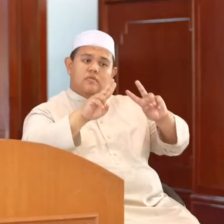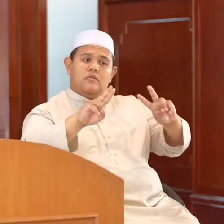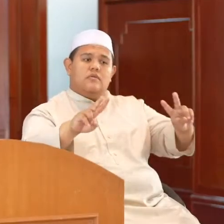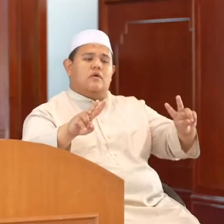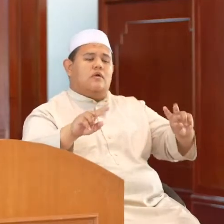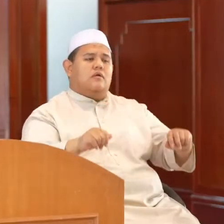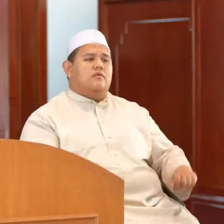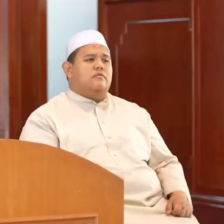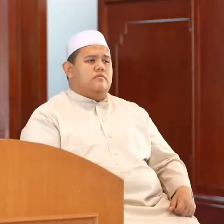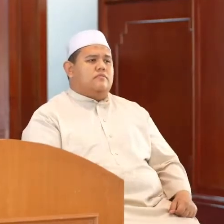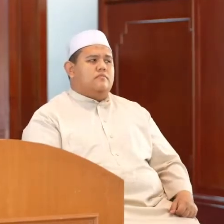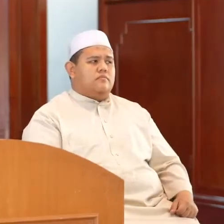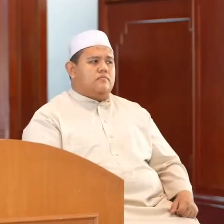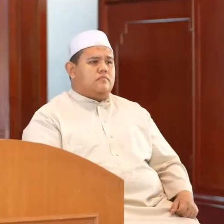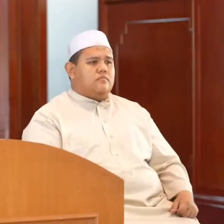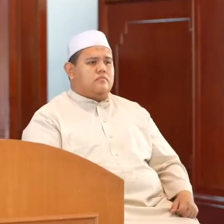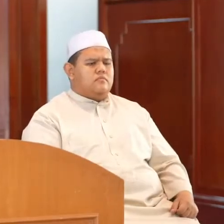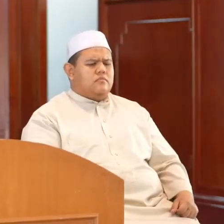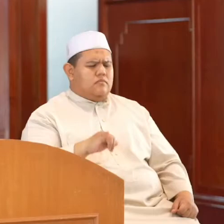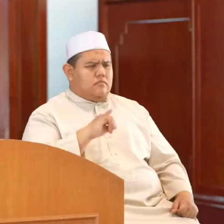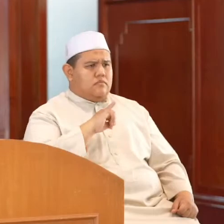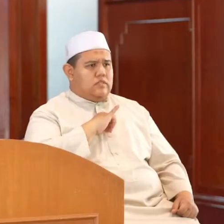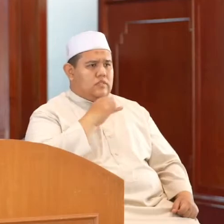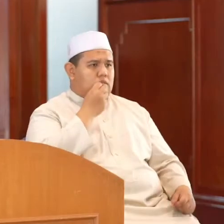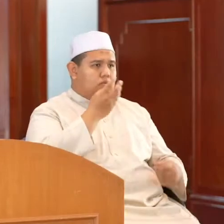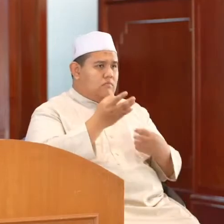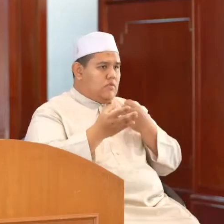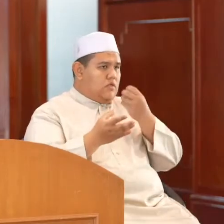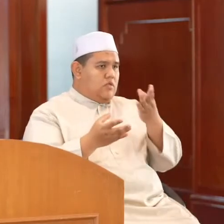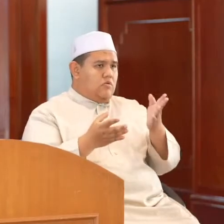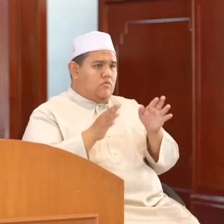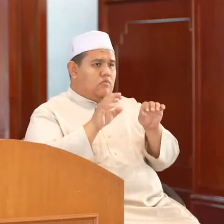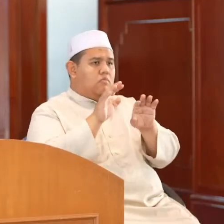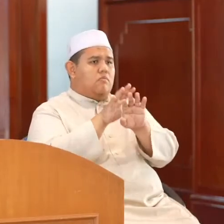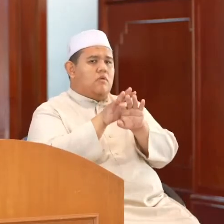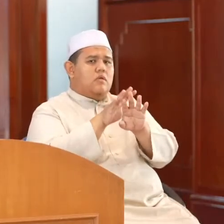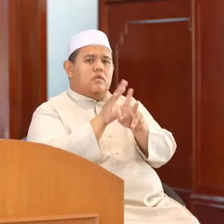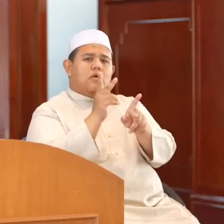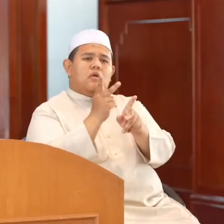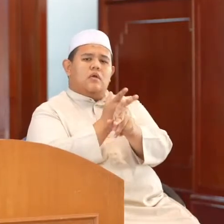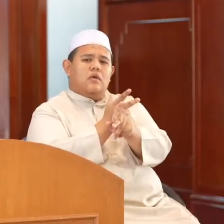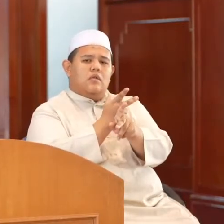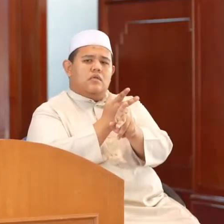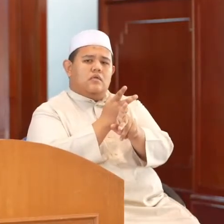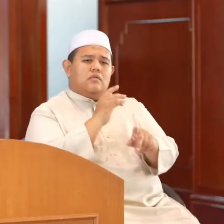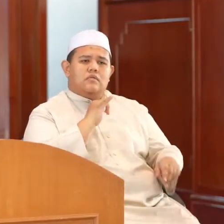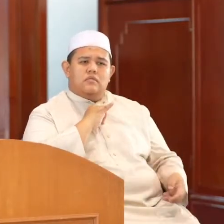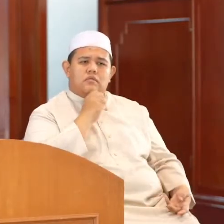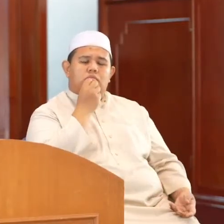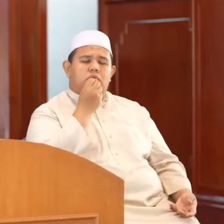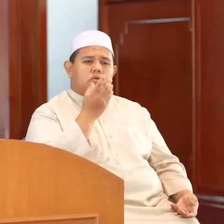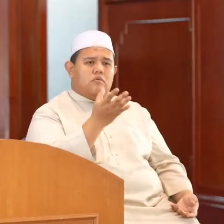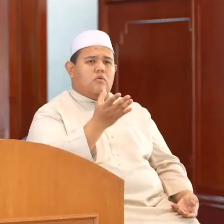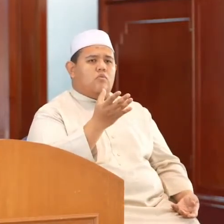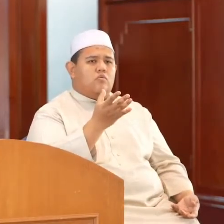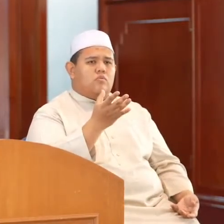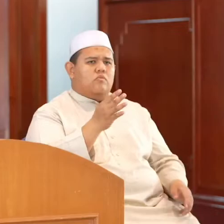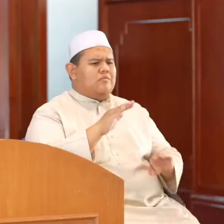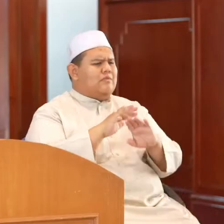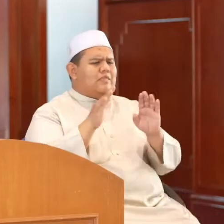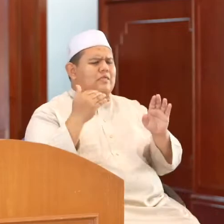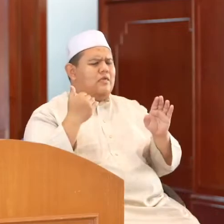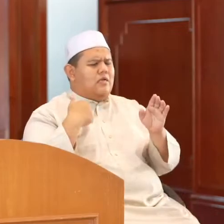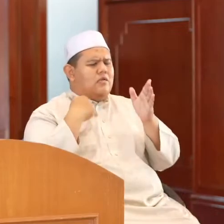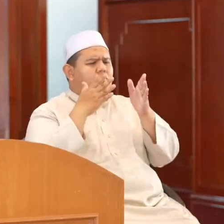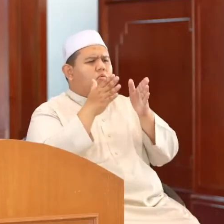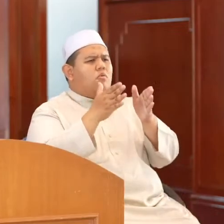Hati kita pun tenang. Saya sebut banyak kali dah, saya kata tidak ada